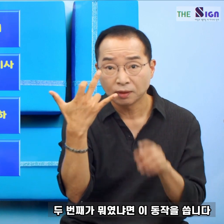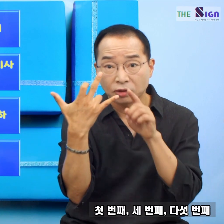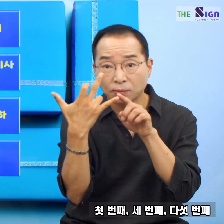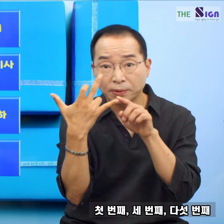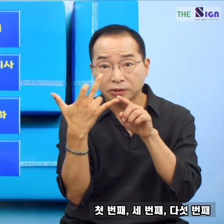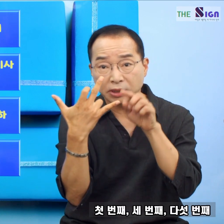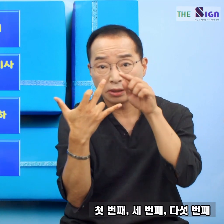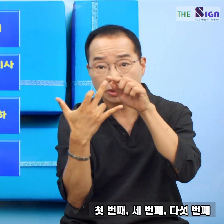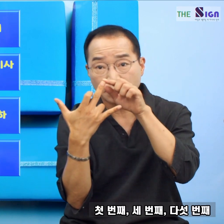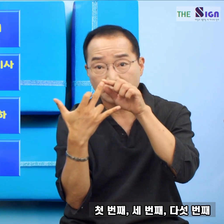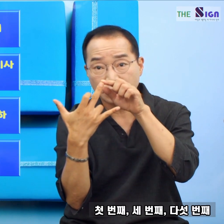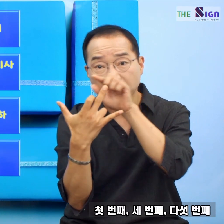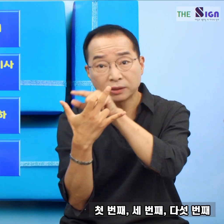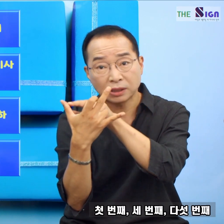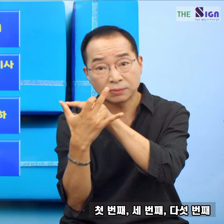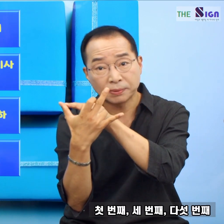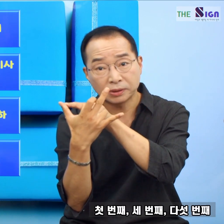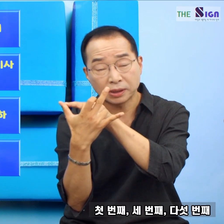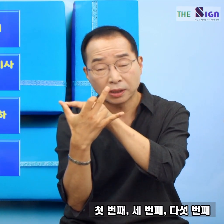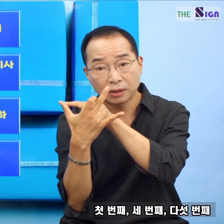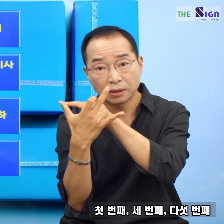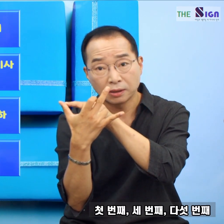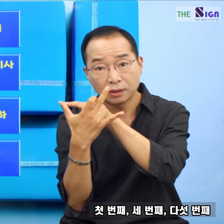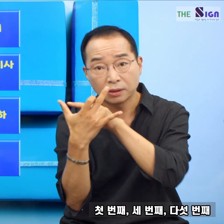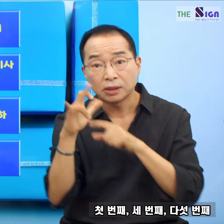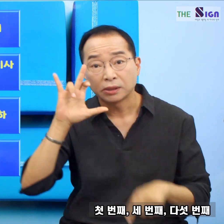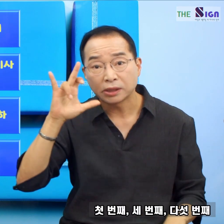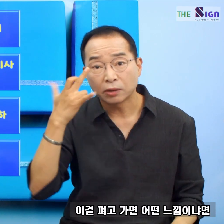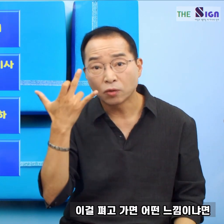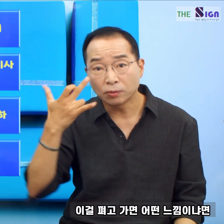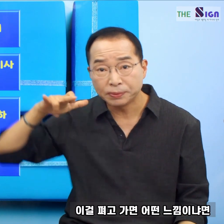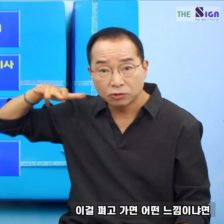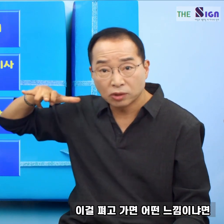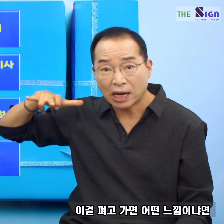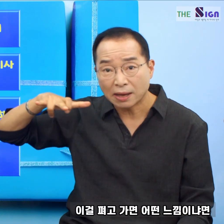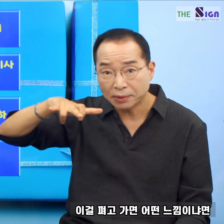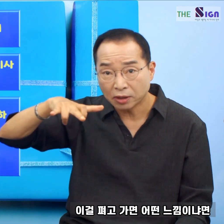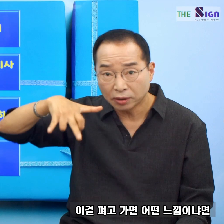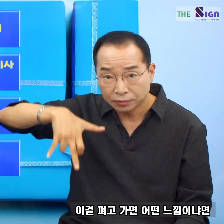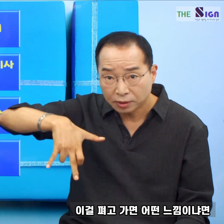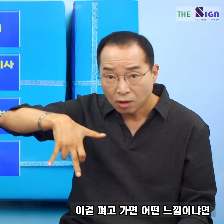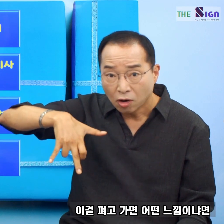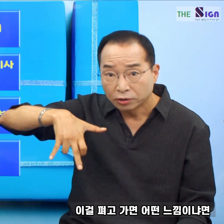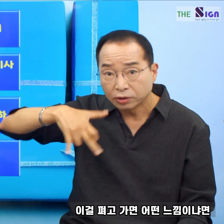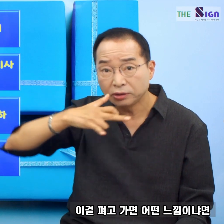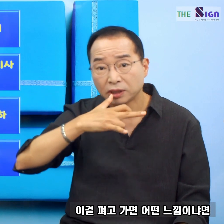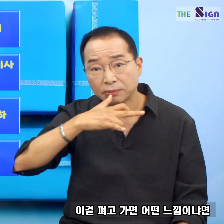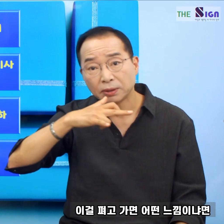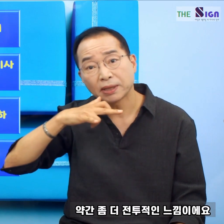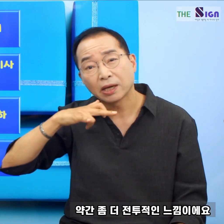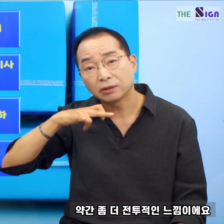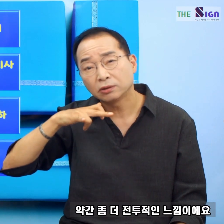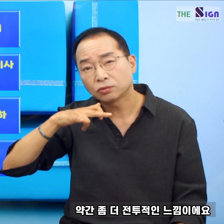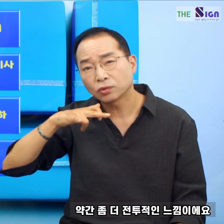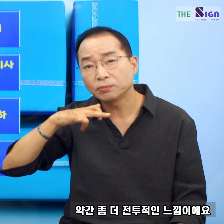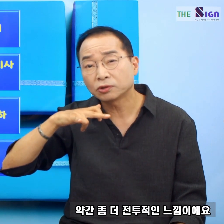첫 번째, 세 번째, 다섯 번째. 자, 요걸 피고 가면 어떤 느낌이냐면 약간 좀 더